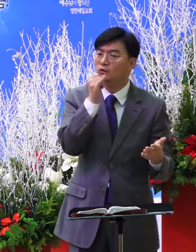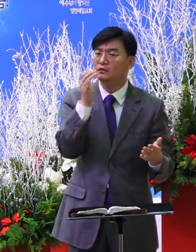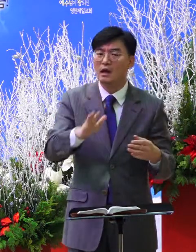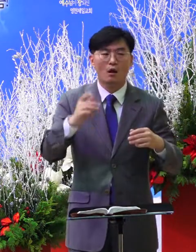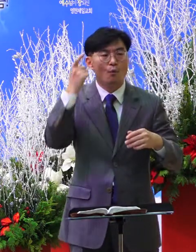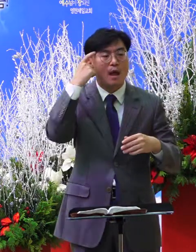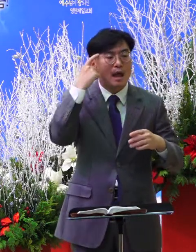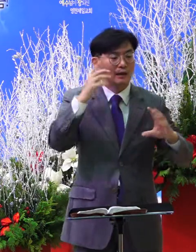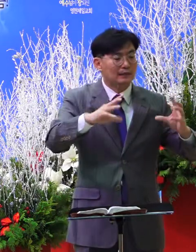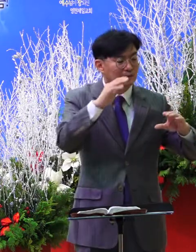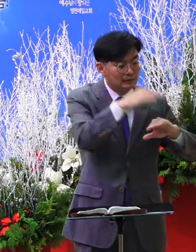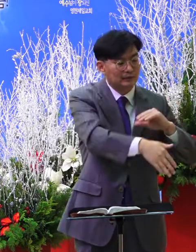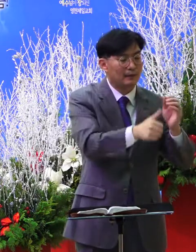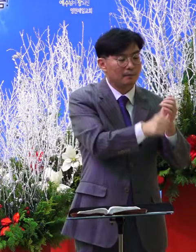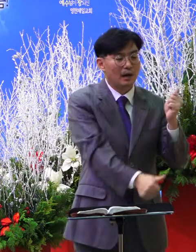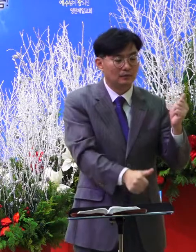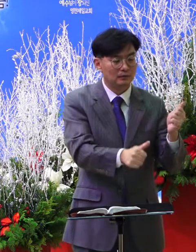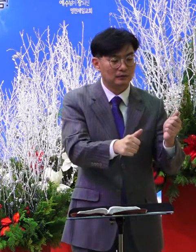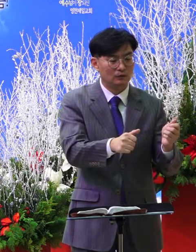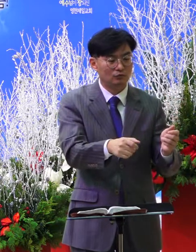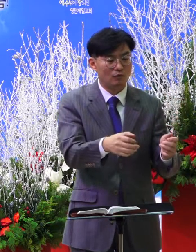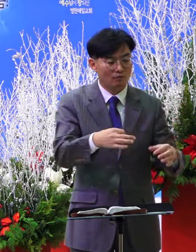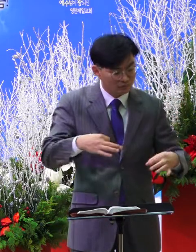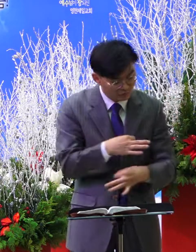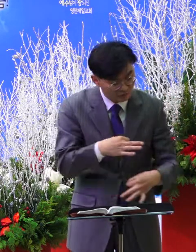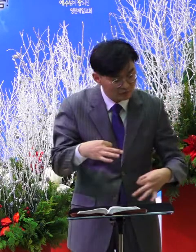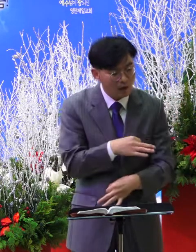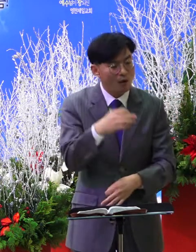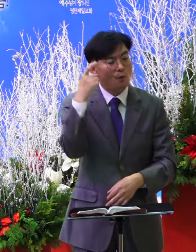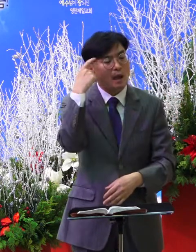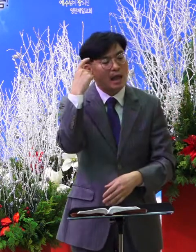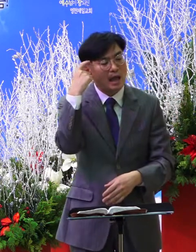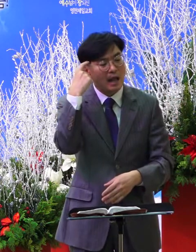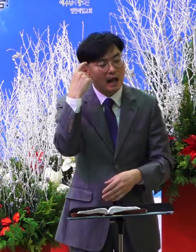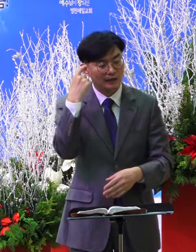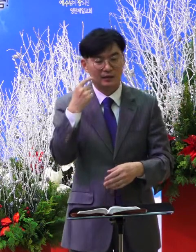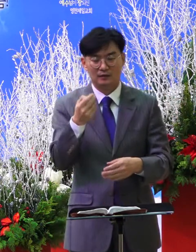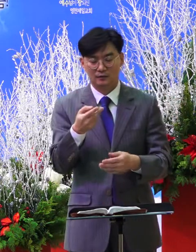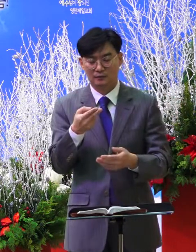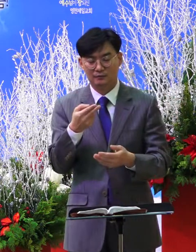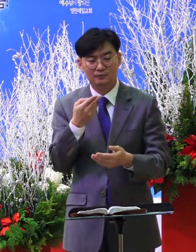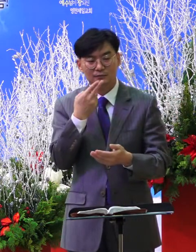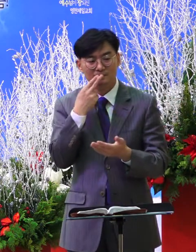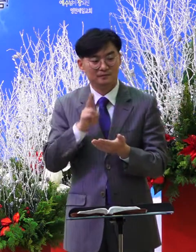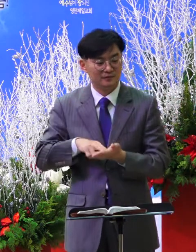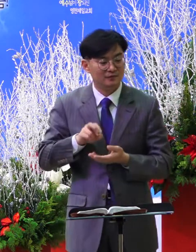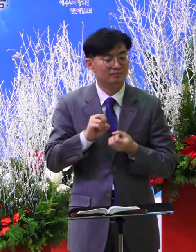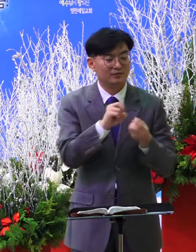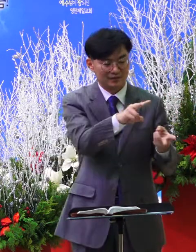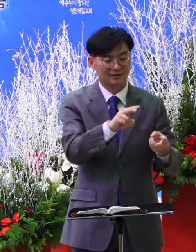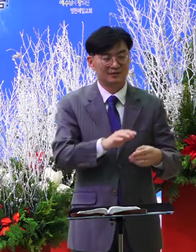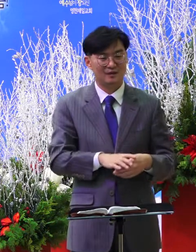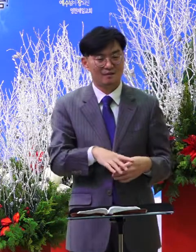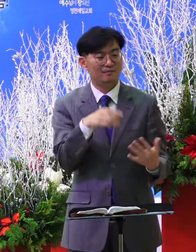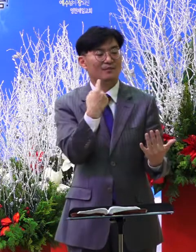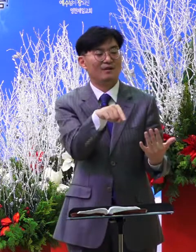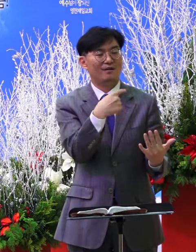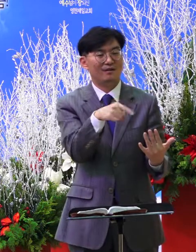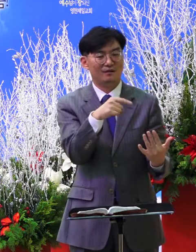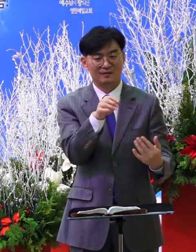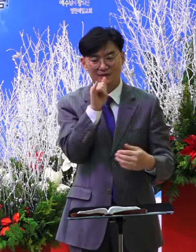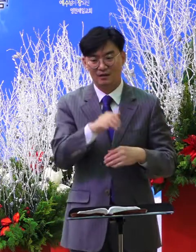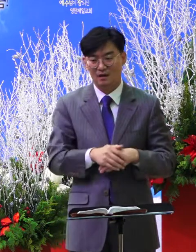하느냐. 바울이 갈라디아서의 어조로 보면 엄중하게 책망한 것입니다. 너희가 하나님을 알고